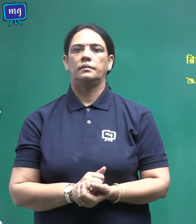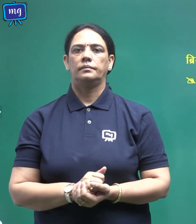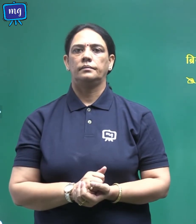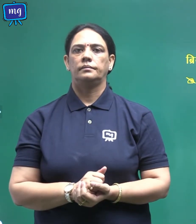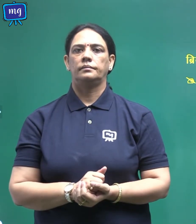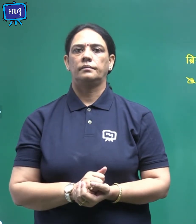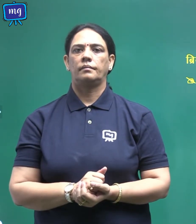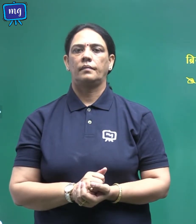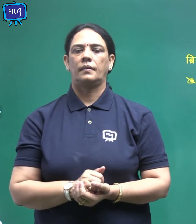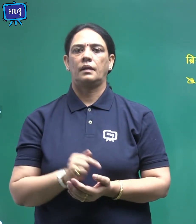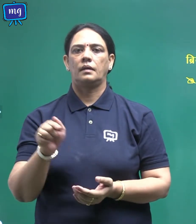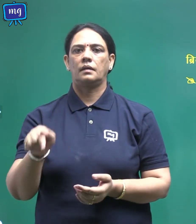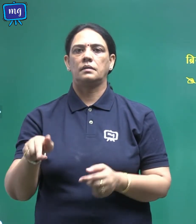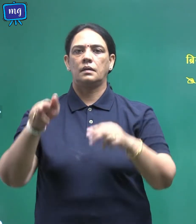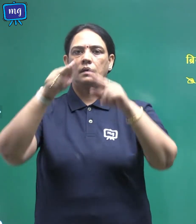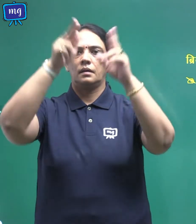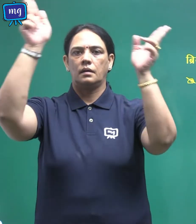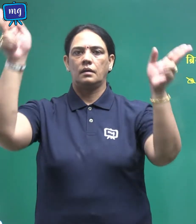किसी वस्तु की